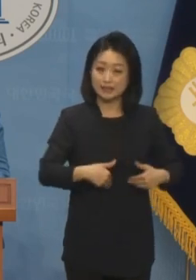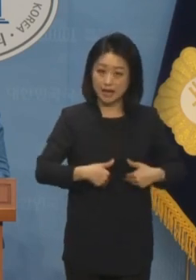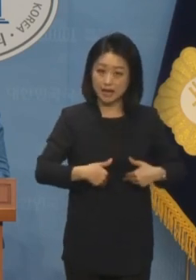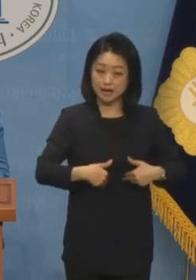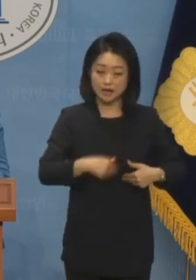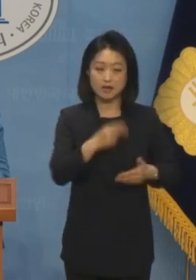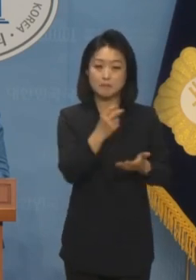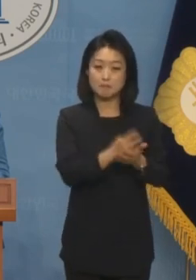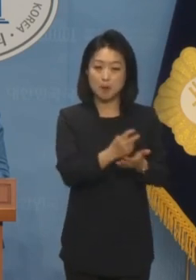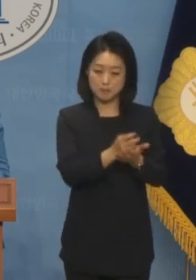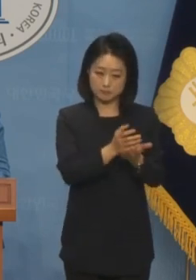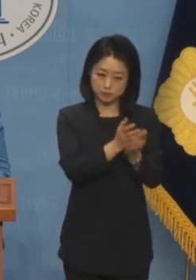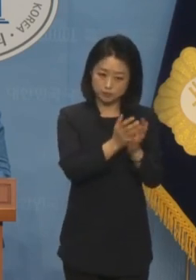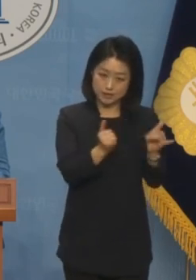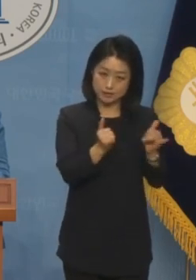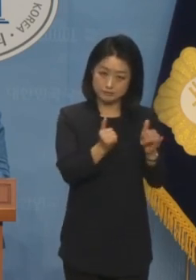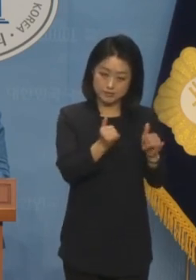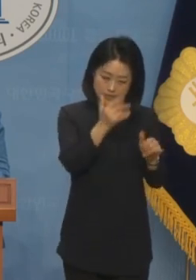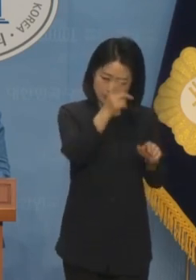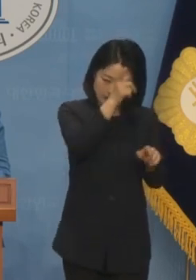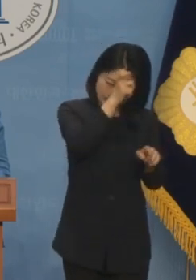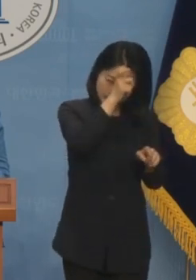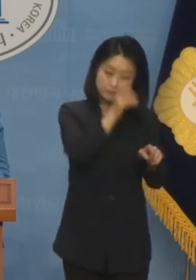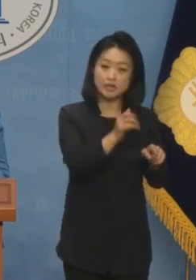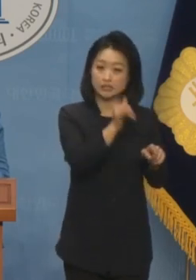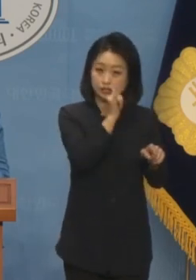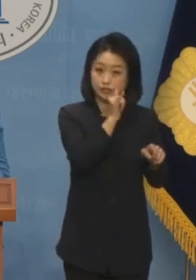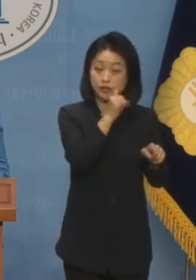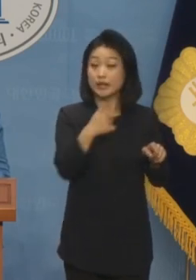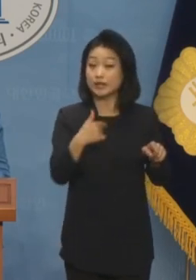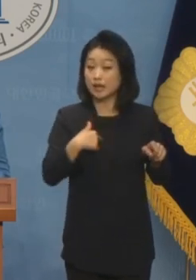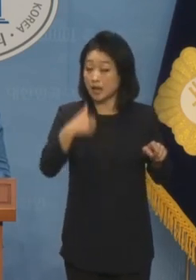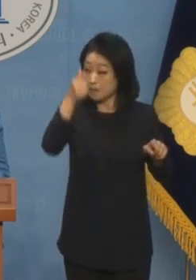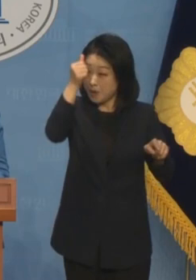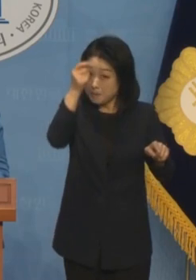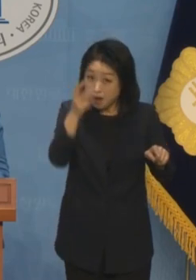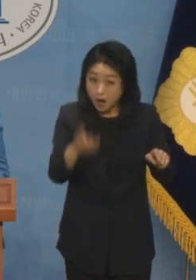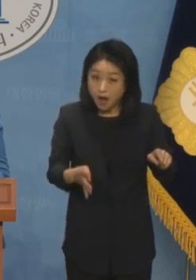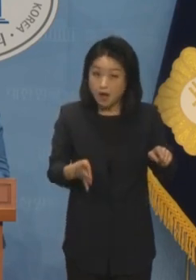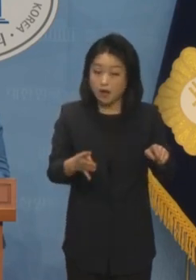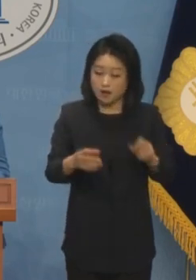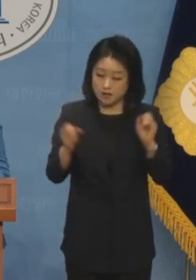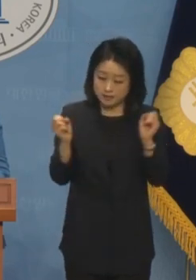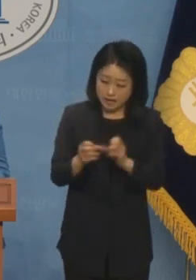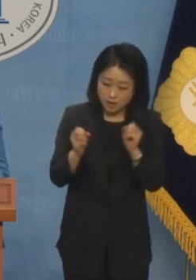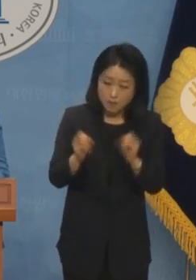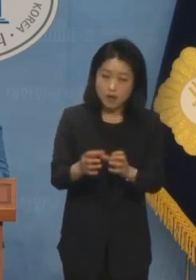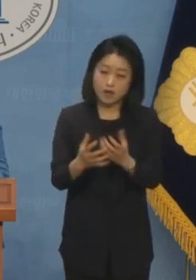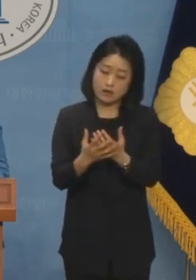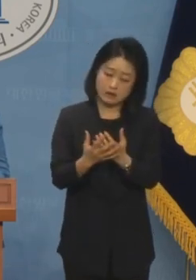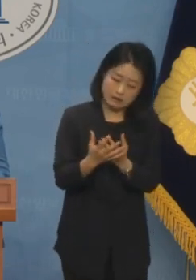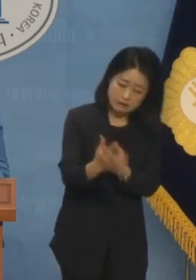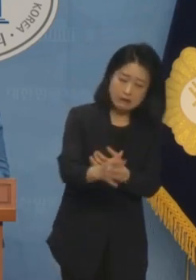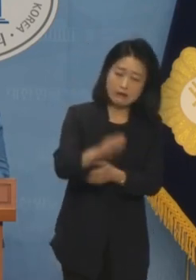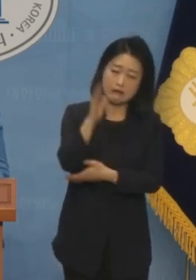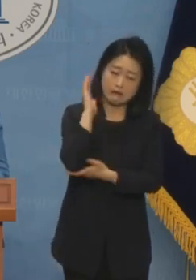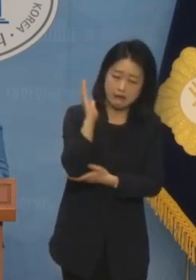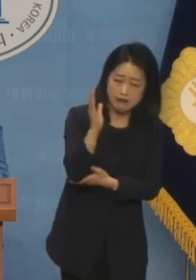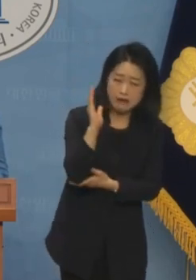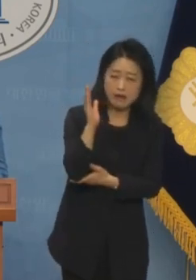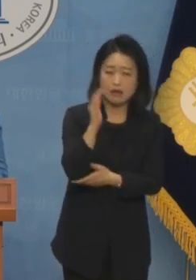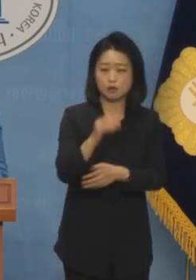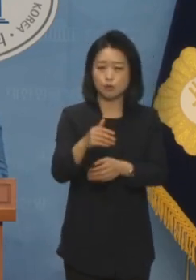법적 카르텔이 있었습니다. 제가 무수히 여러 번 간담회하고 기자회견하고